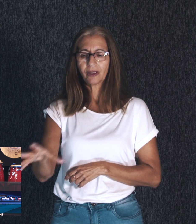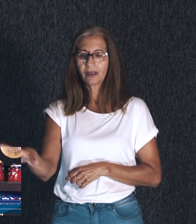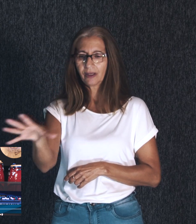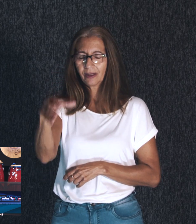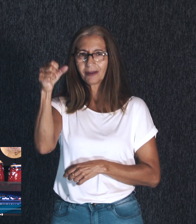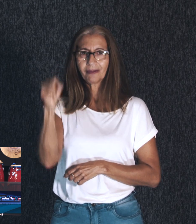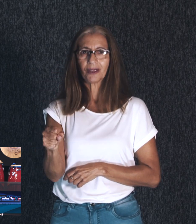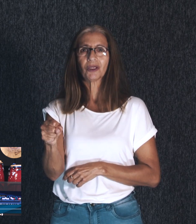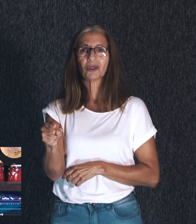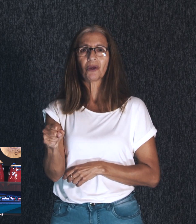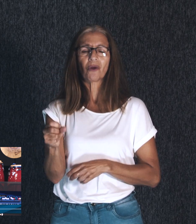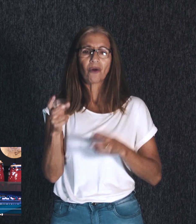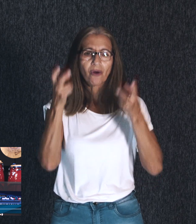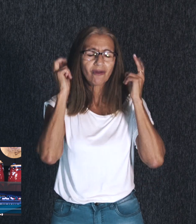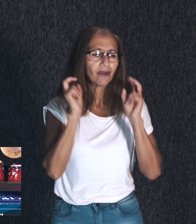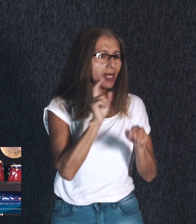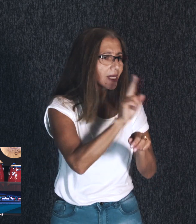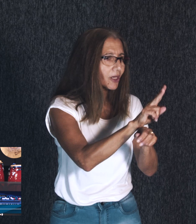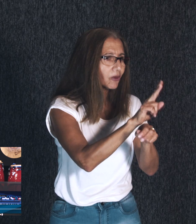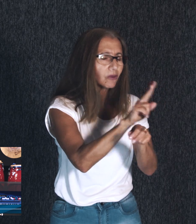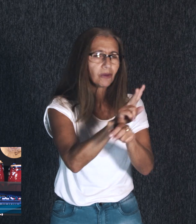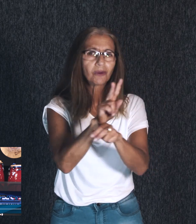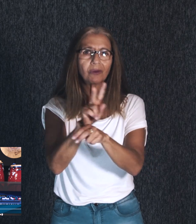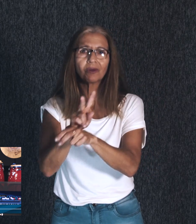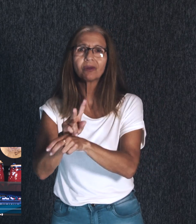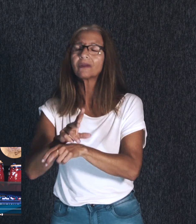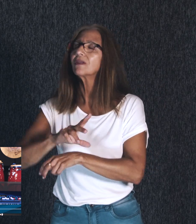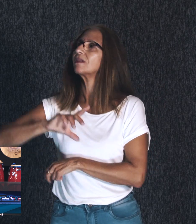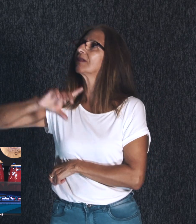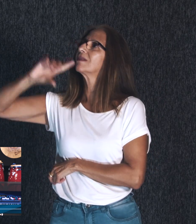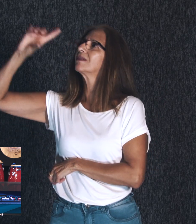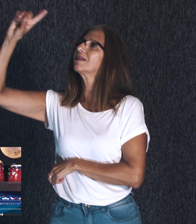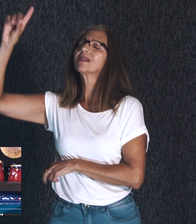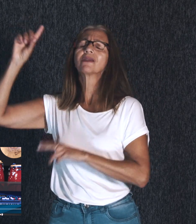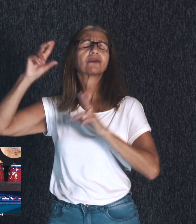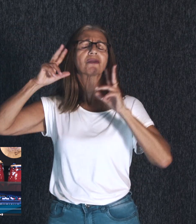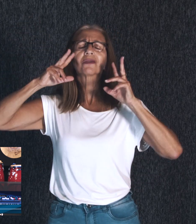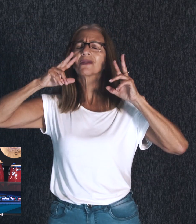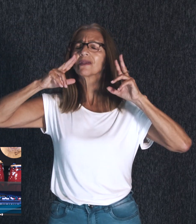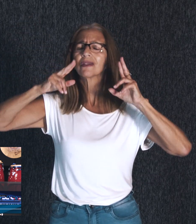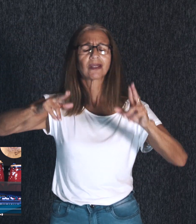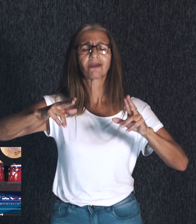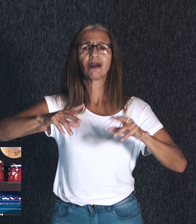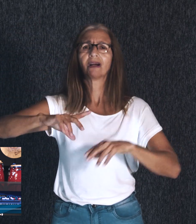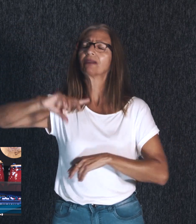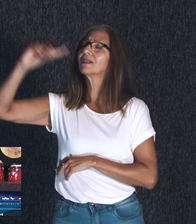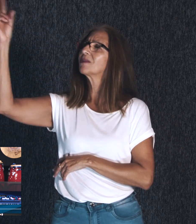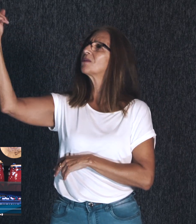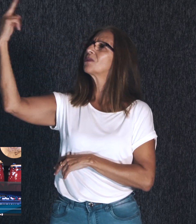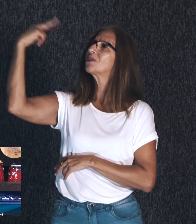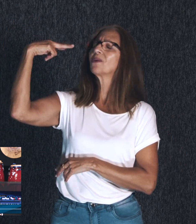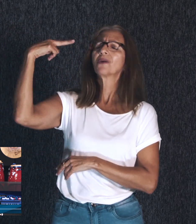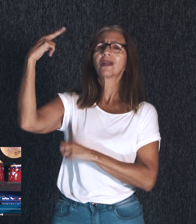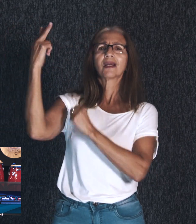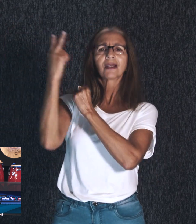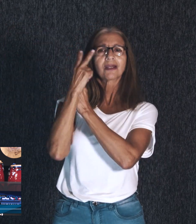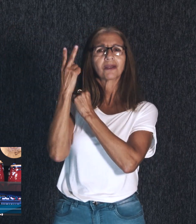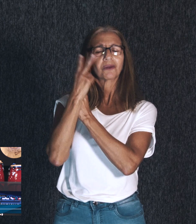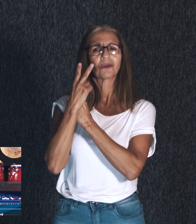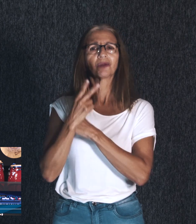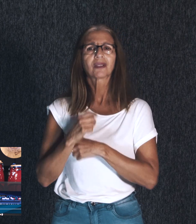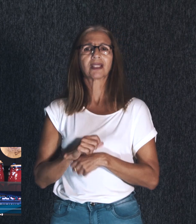As ovelhas dele, desse bom pastor, ouvem a voz dele e seguem. Os que são de Deus escutam a sua